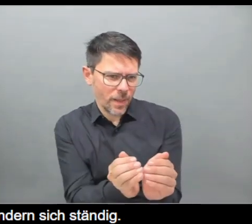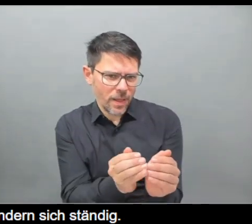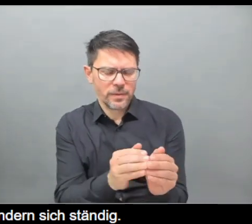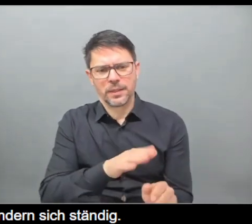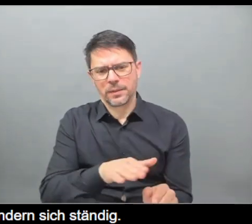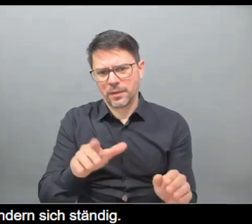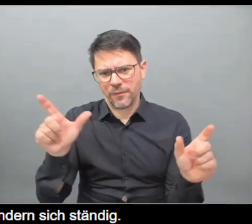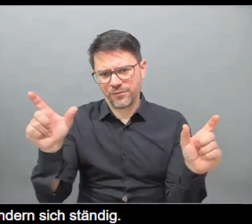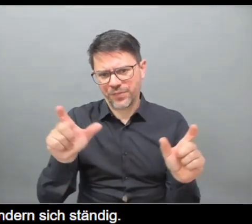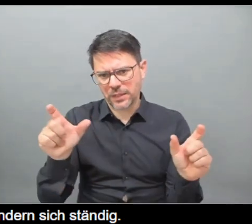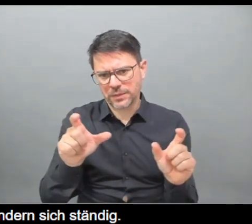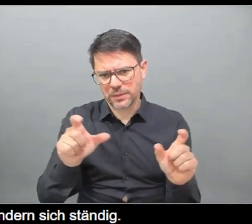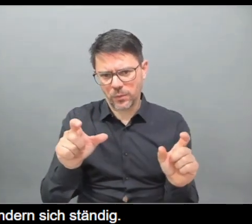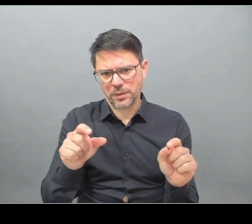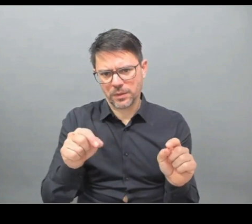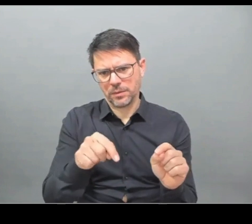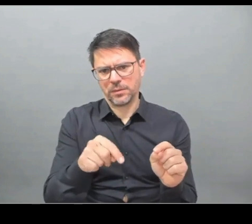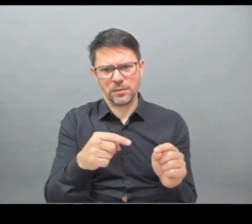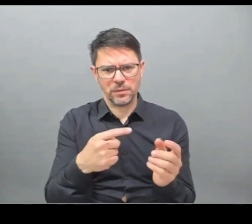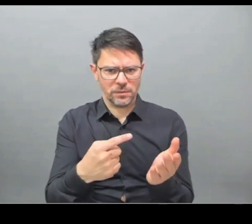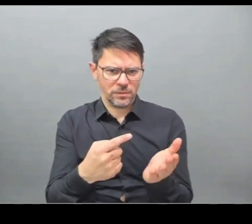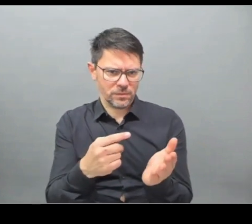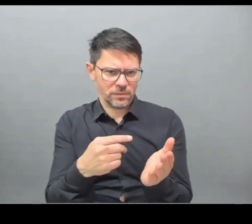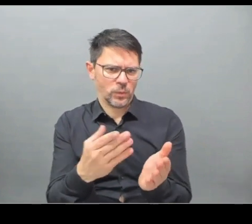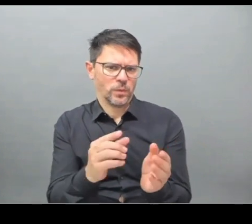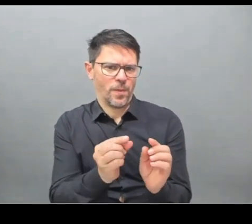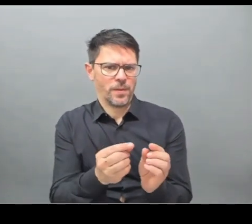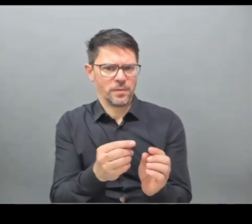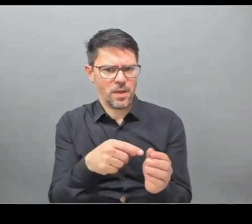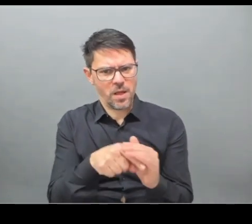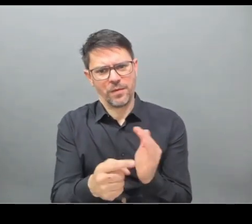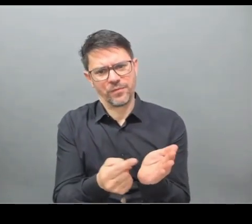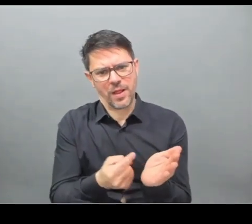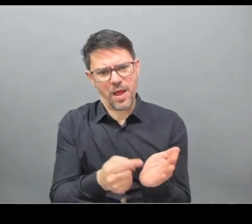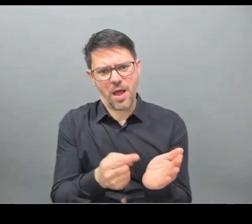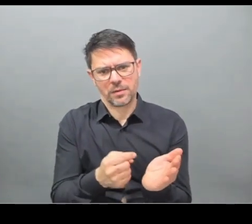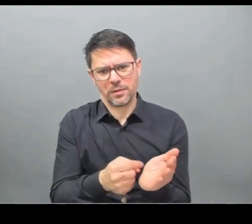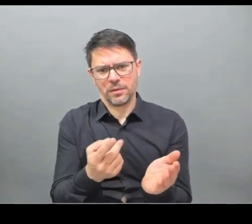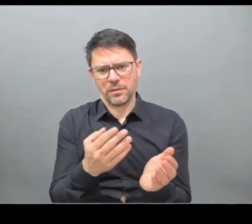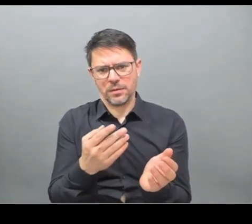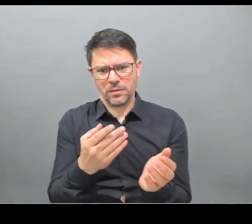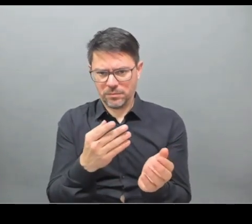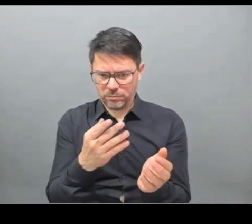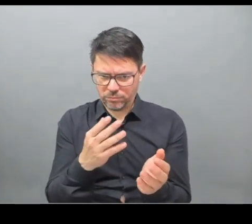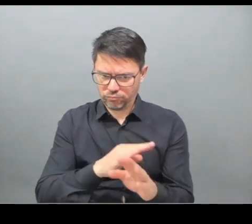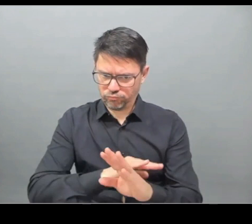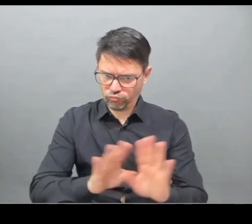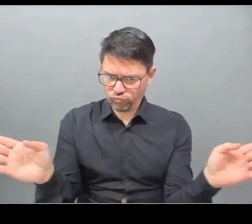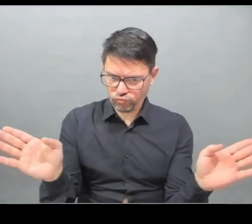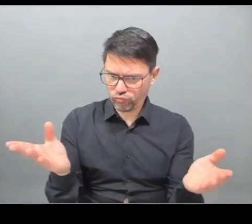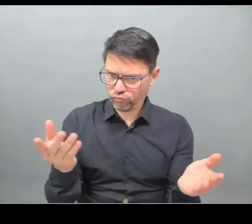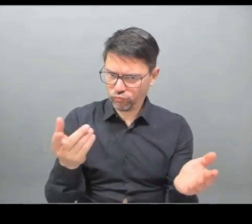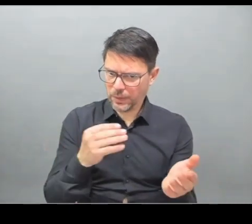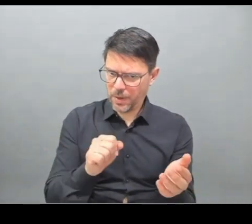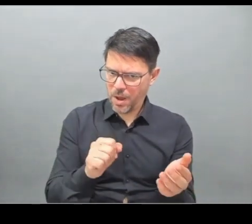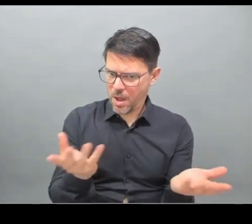Schieflage, es braucht diese Reform, können Sie für Nicht-Krankenhaus-Insider oder Sie, Herr Engehausen, ein, zwei Punkte ansprechen, wo